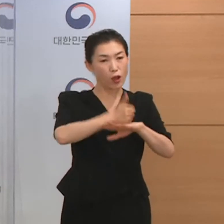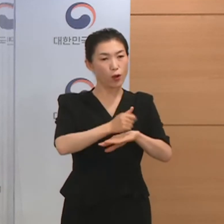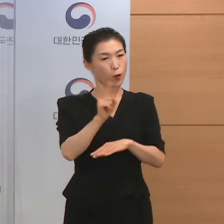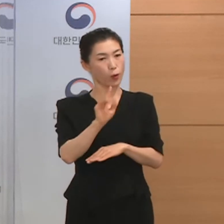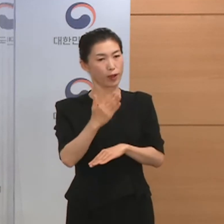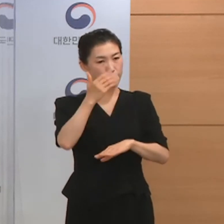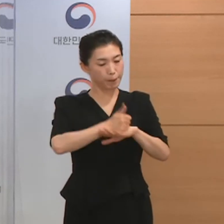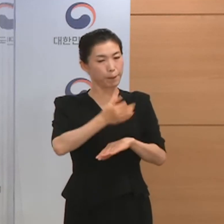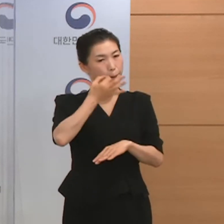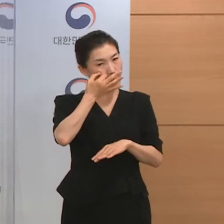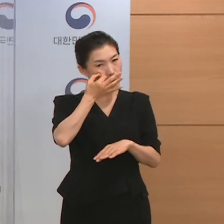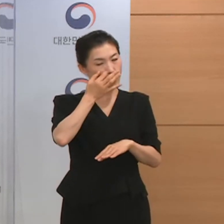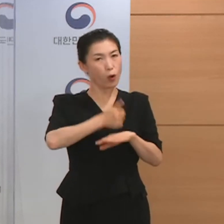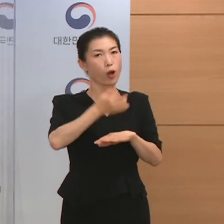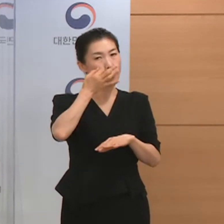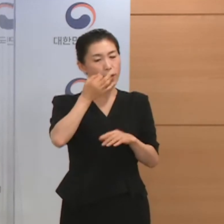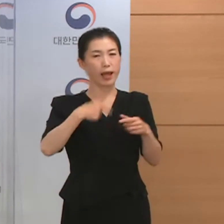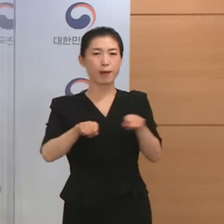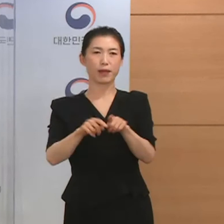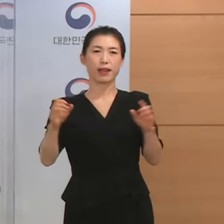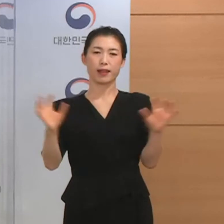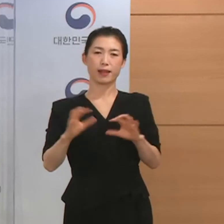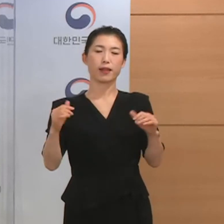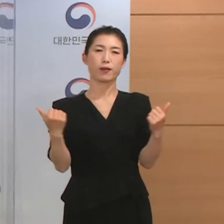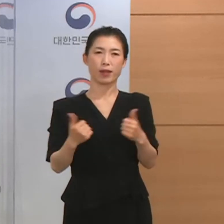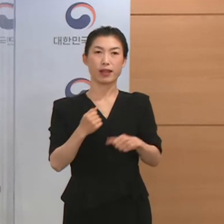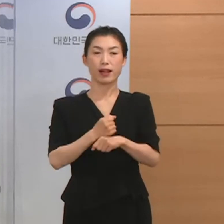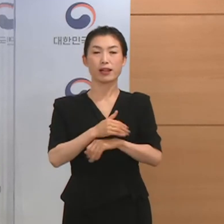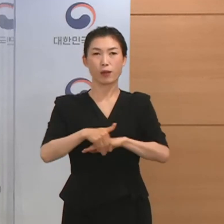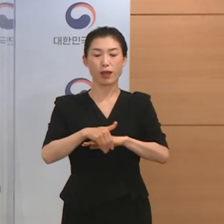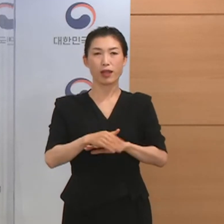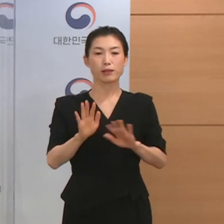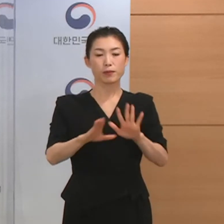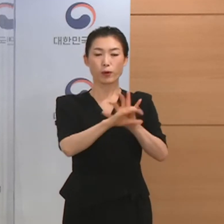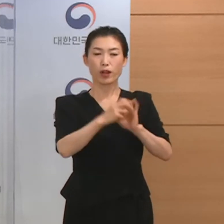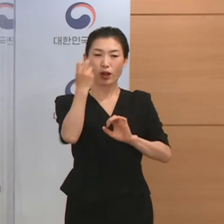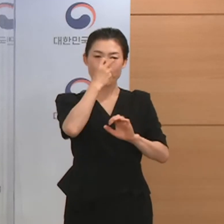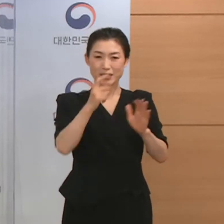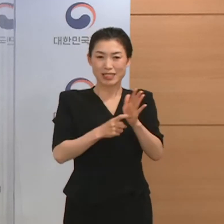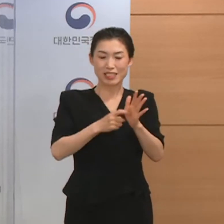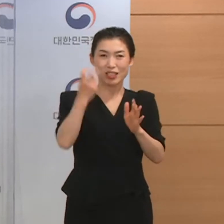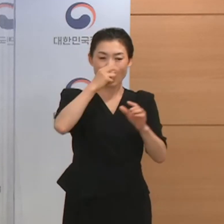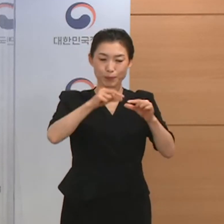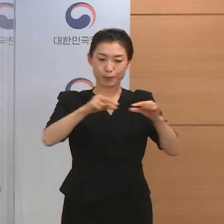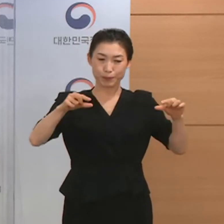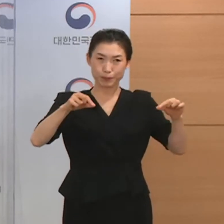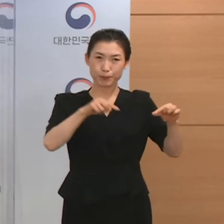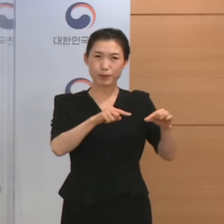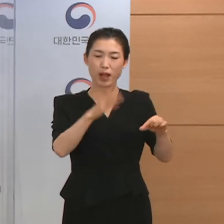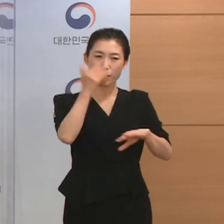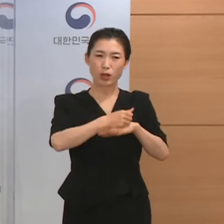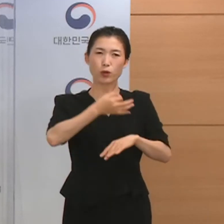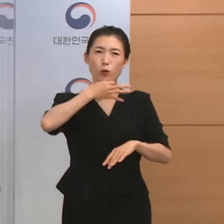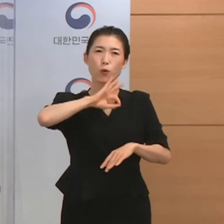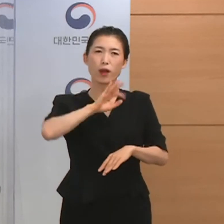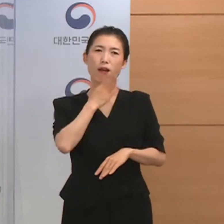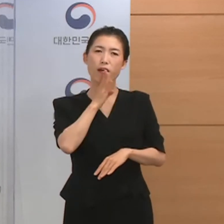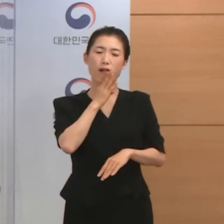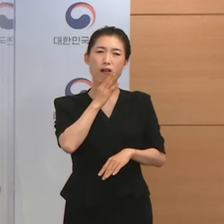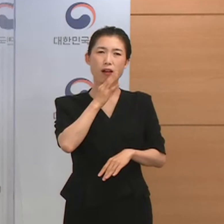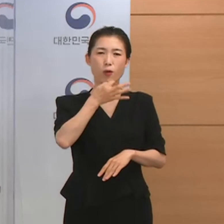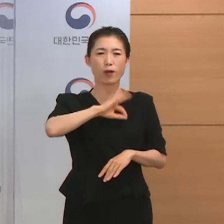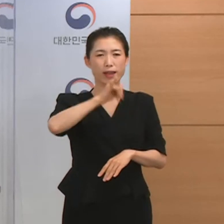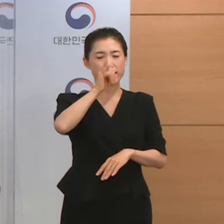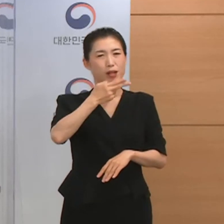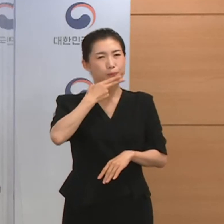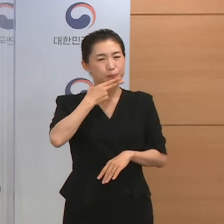하여금 신속진단키트의 이 효과성에 대한 검증들과, 그래서 이것을 활용해서 유흥시설이라든지